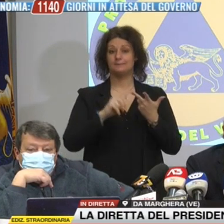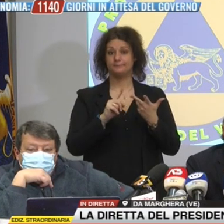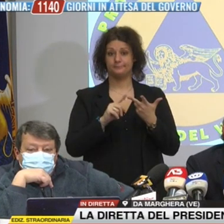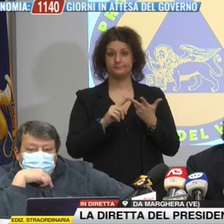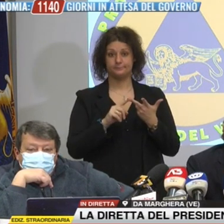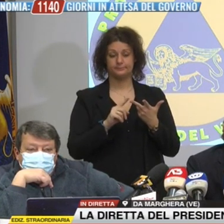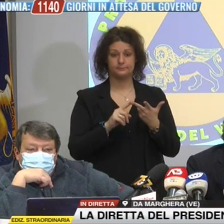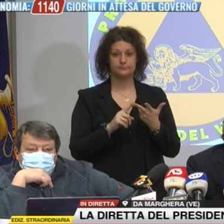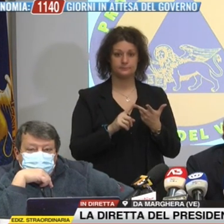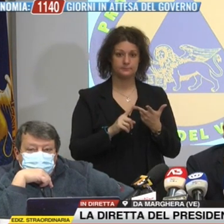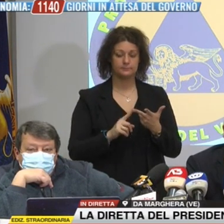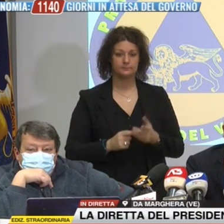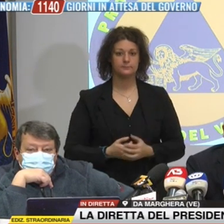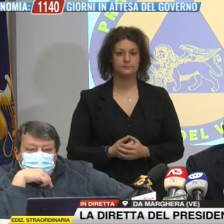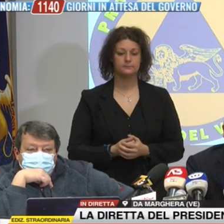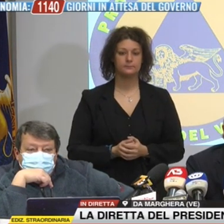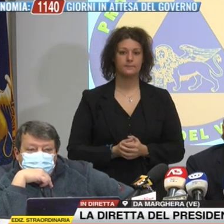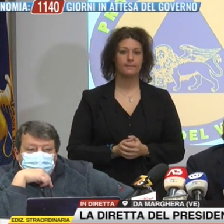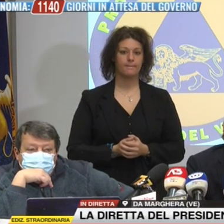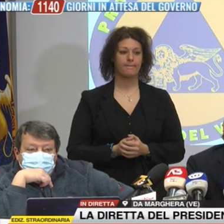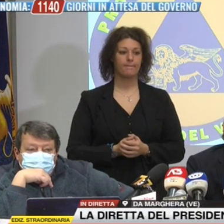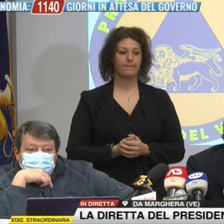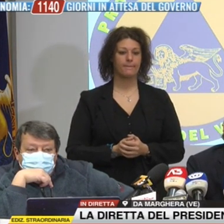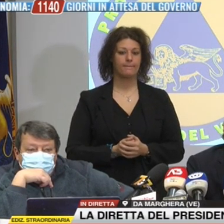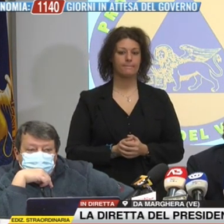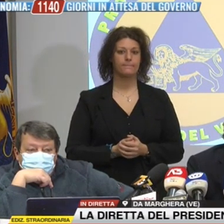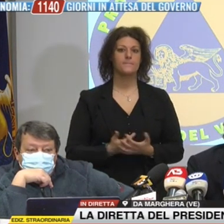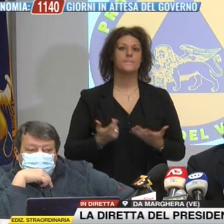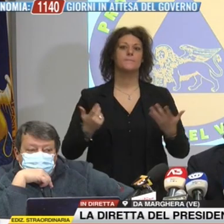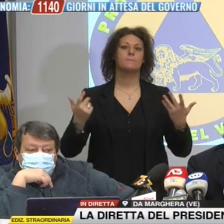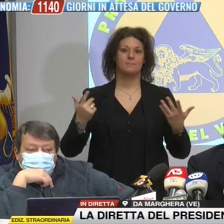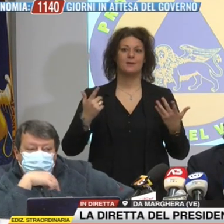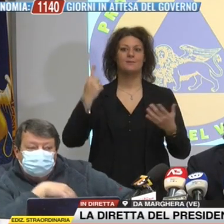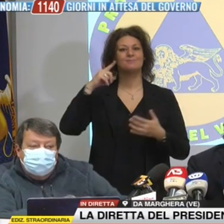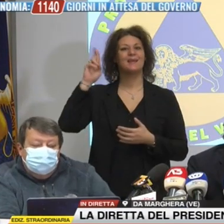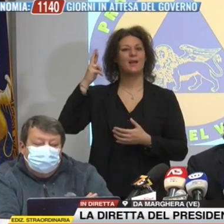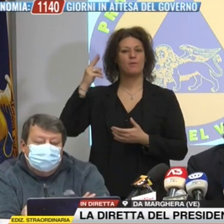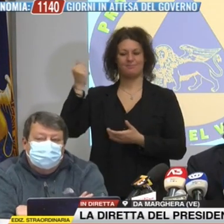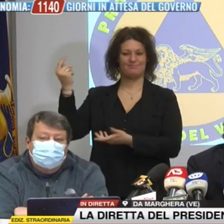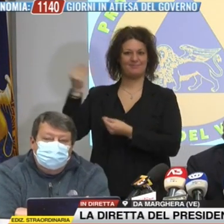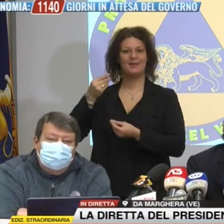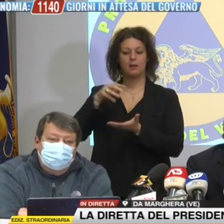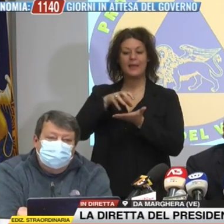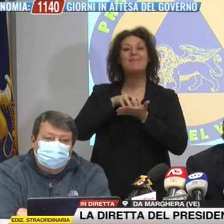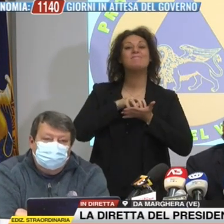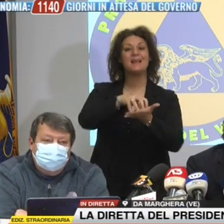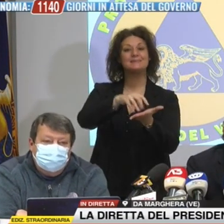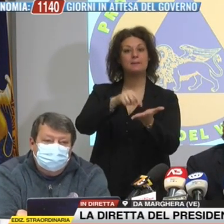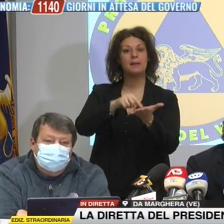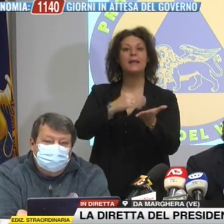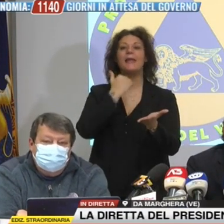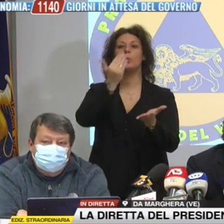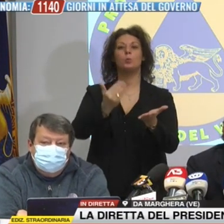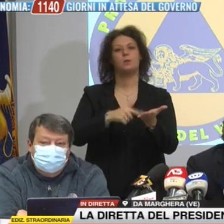prebende o diciamo investimenti inutili. Perché questo è l'ultimo